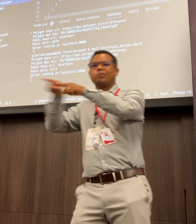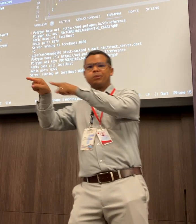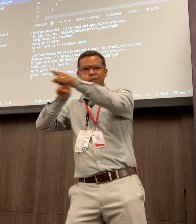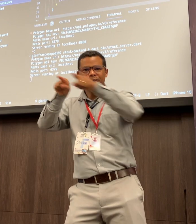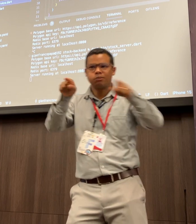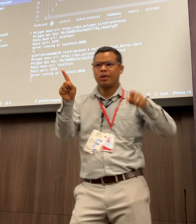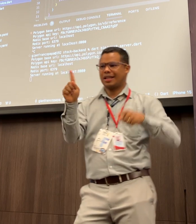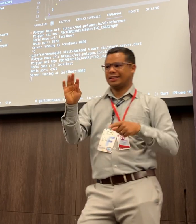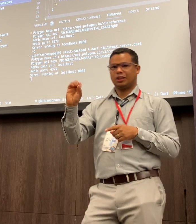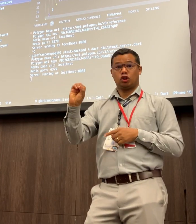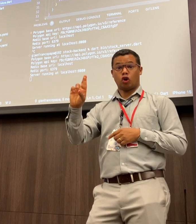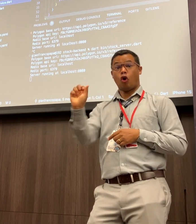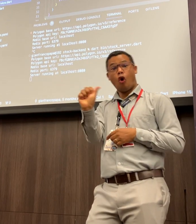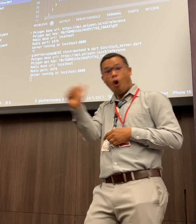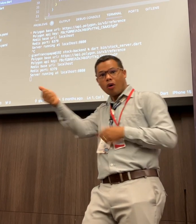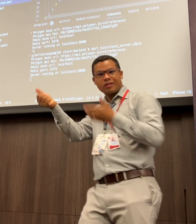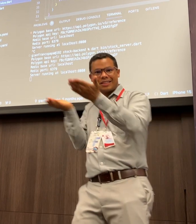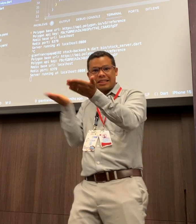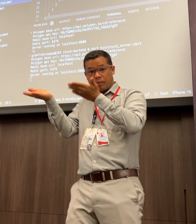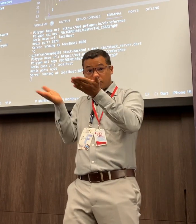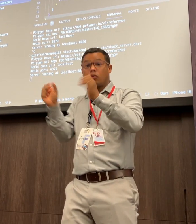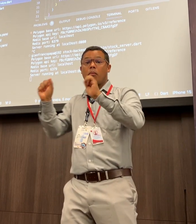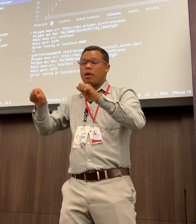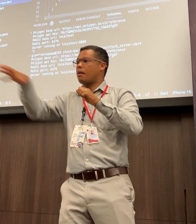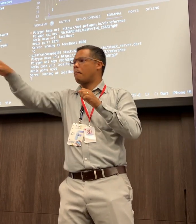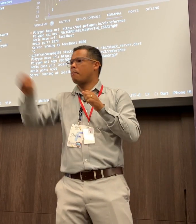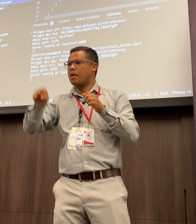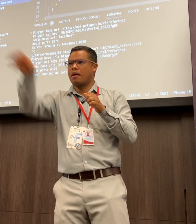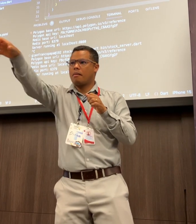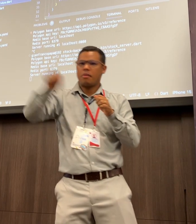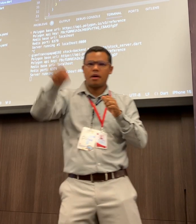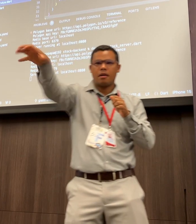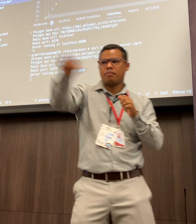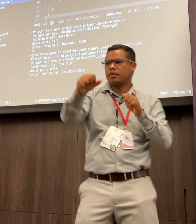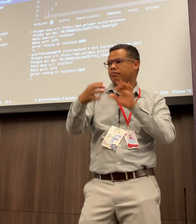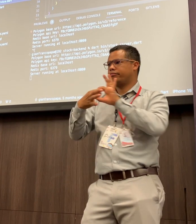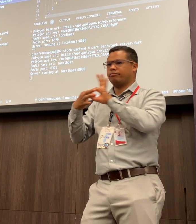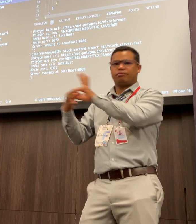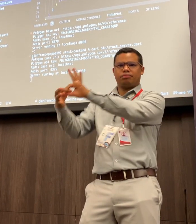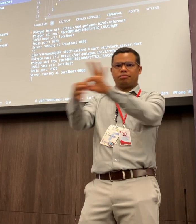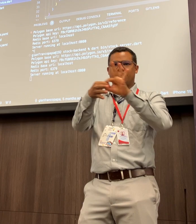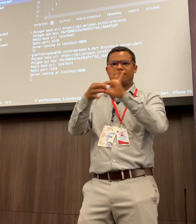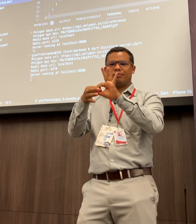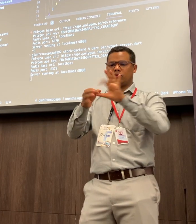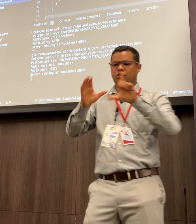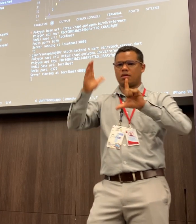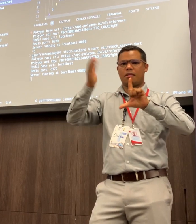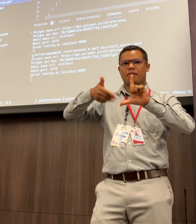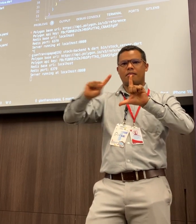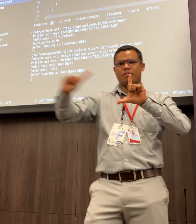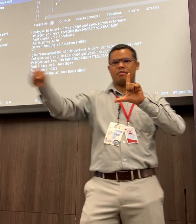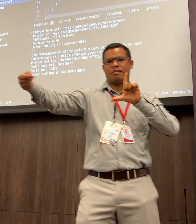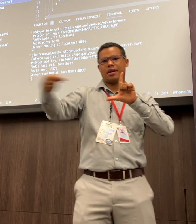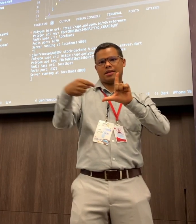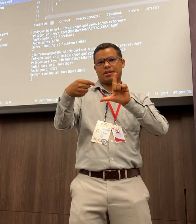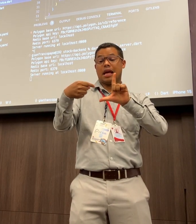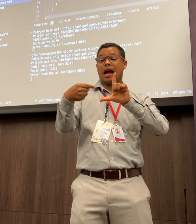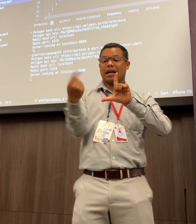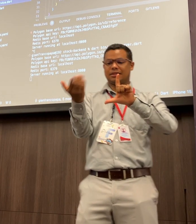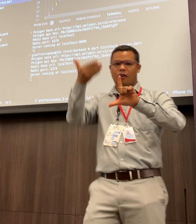¿no? Y poder streamearlas directamente como parte de nuestro backend al frontend,